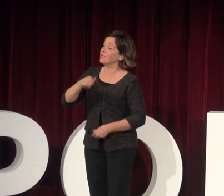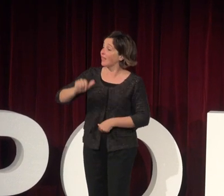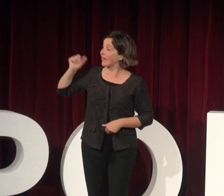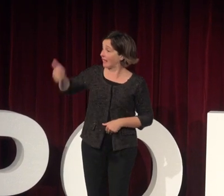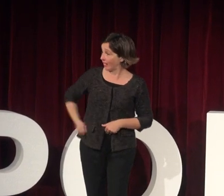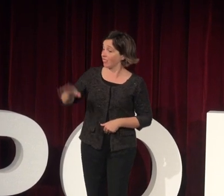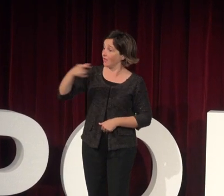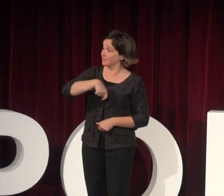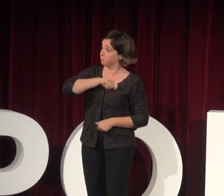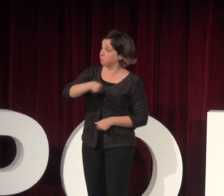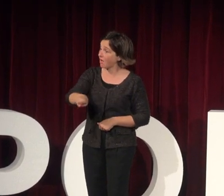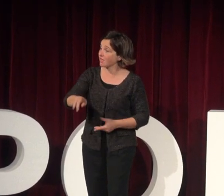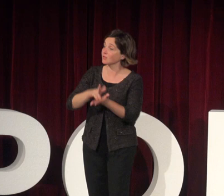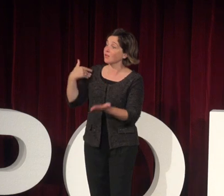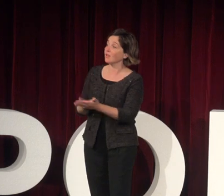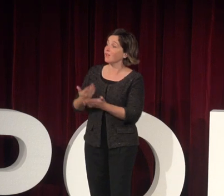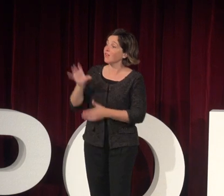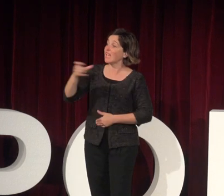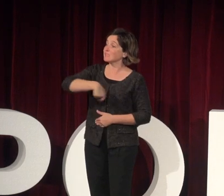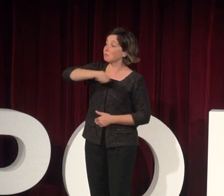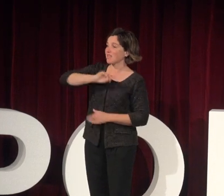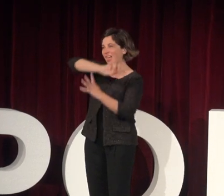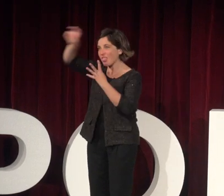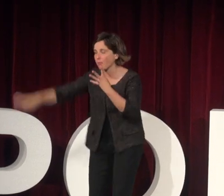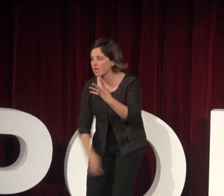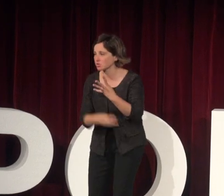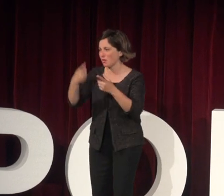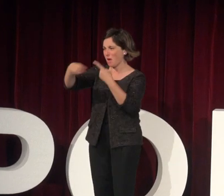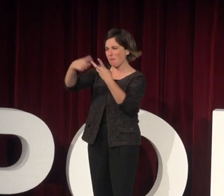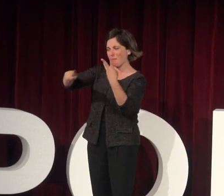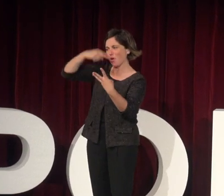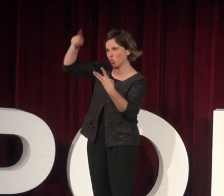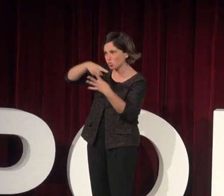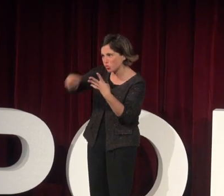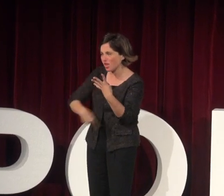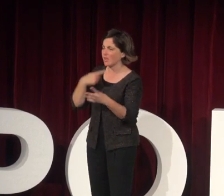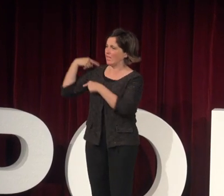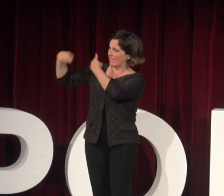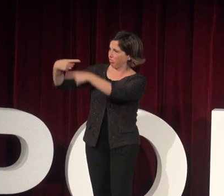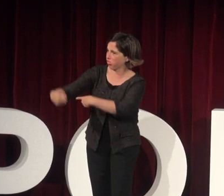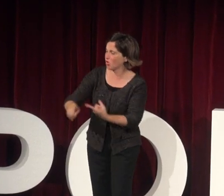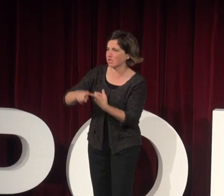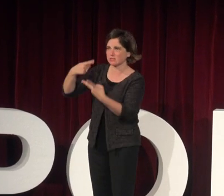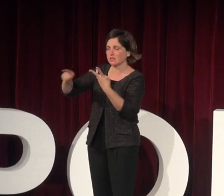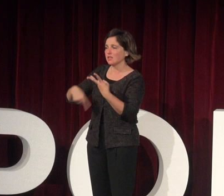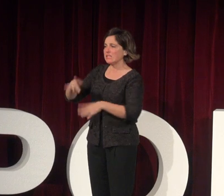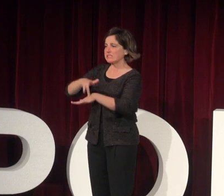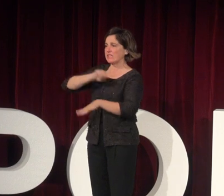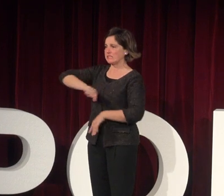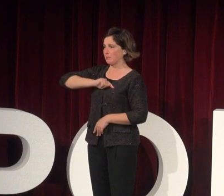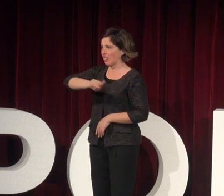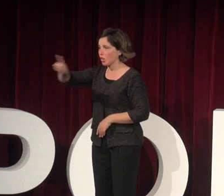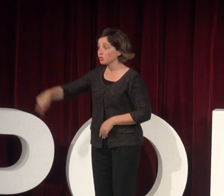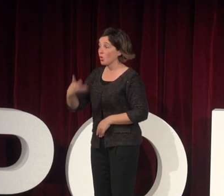de nuestro país. Nuestro país es diverso, diferentes culturas, diferentes tradiciones, diferentes